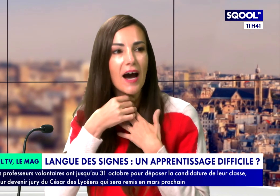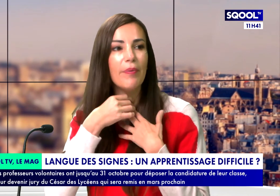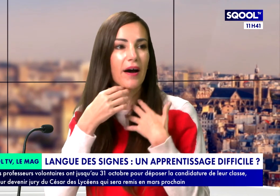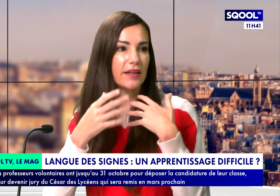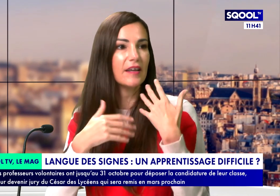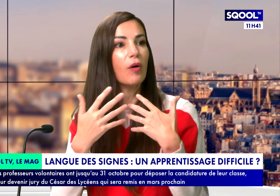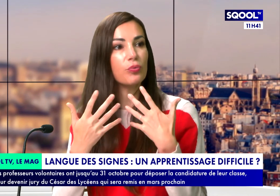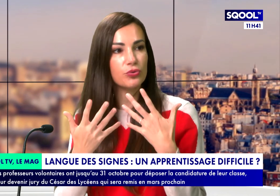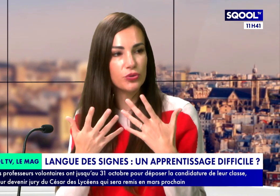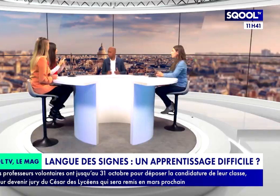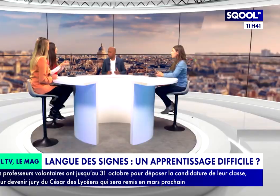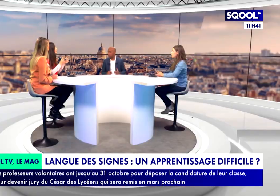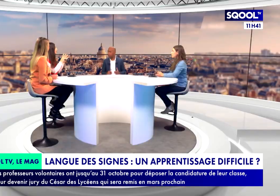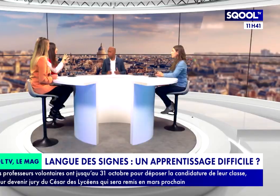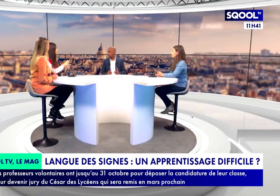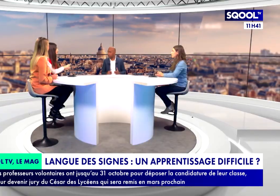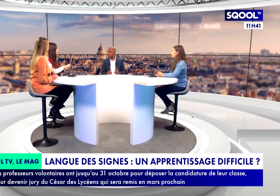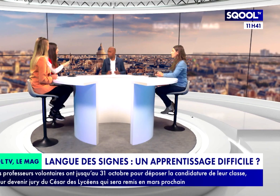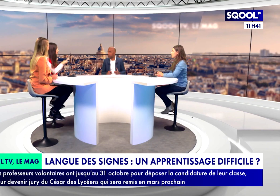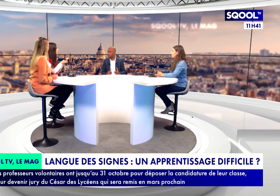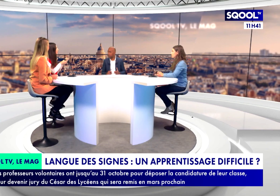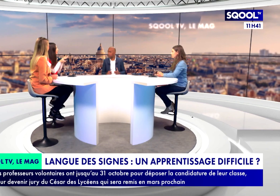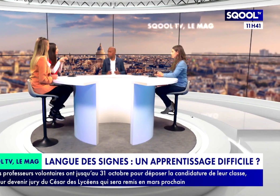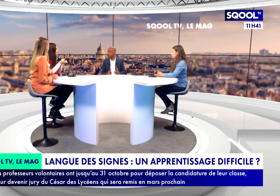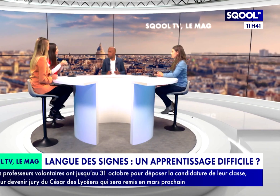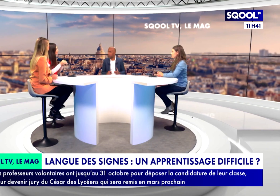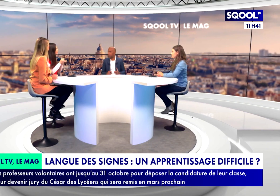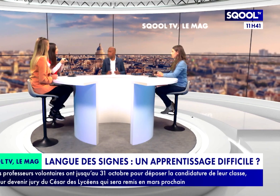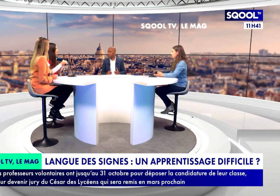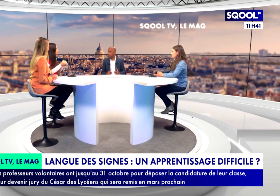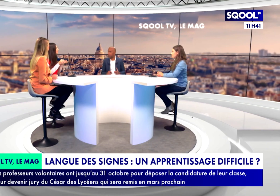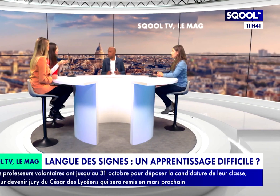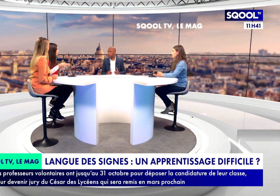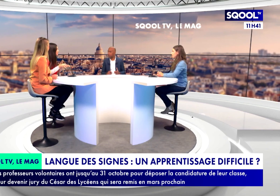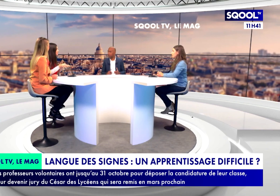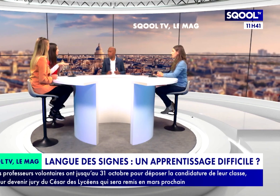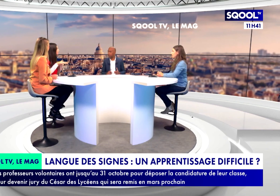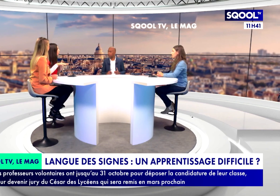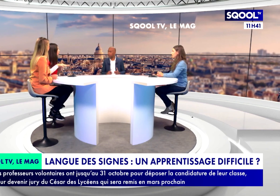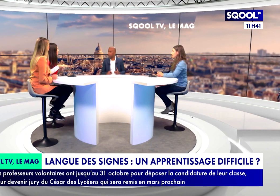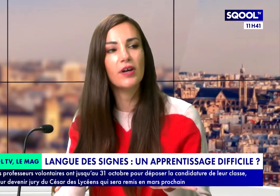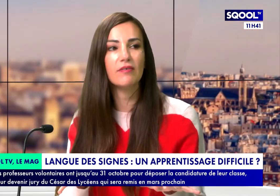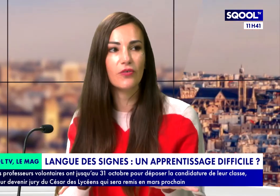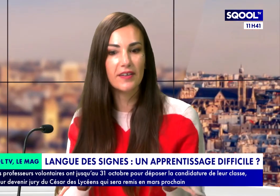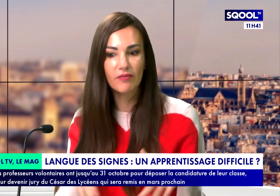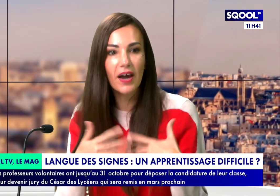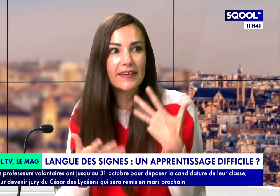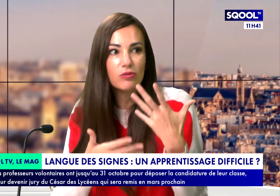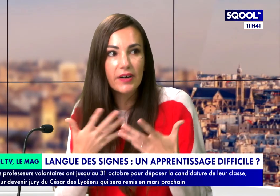parler. Ça prend plus de temps. Et ça permet également de faire entrer ces signes, cette langue des signes, dans les foyers français. Faire découvrir